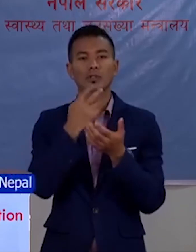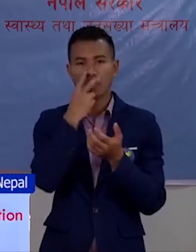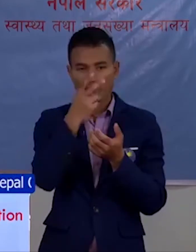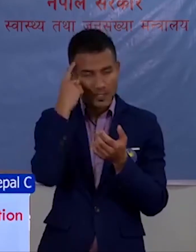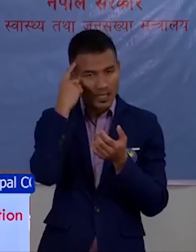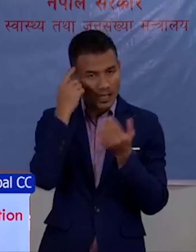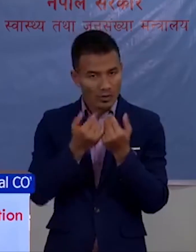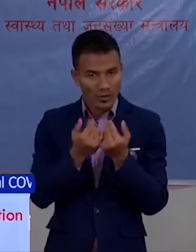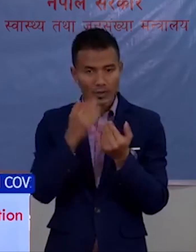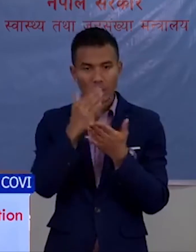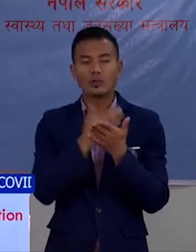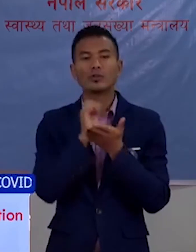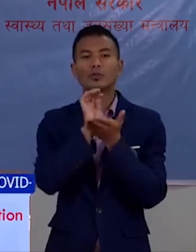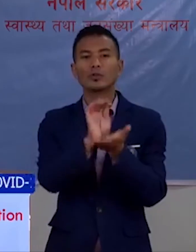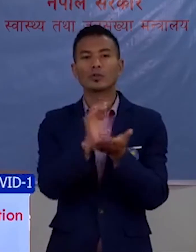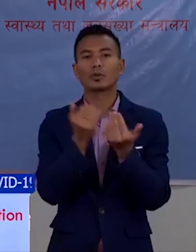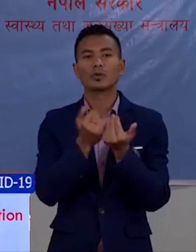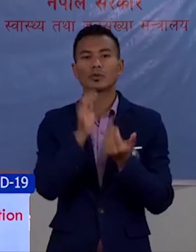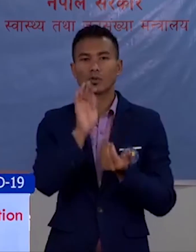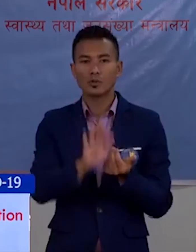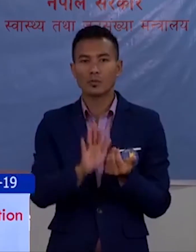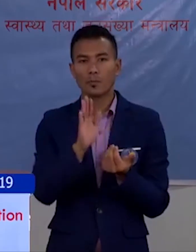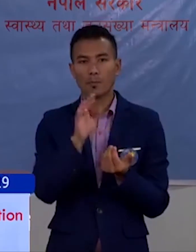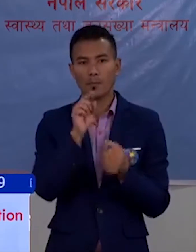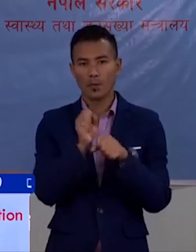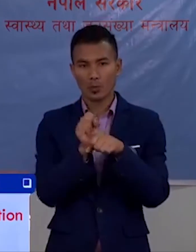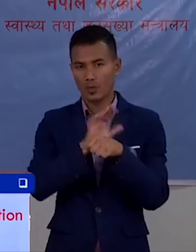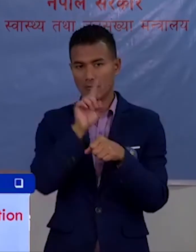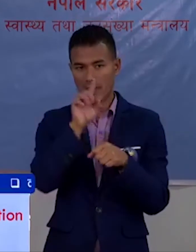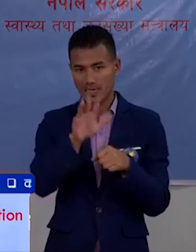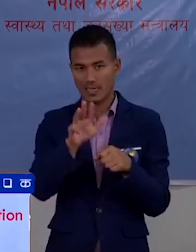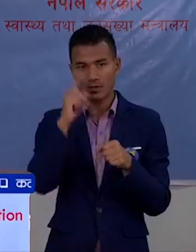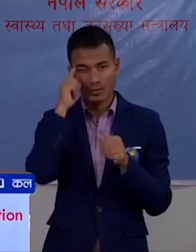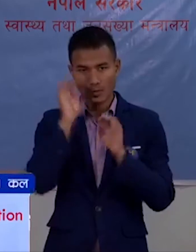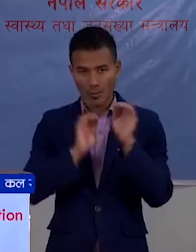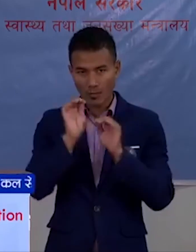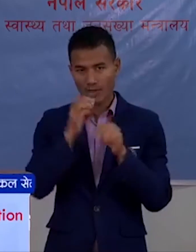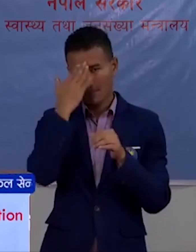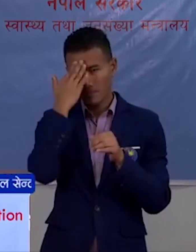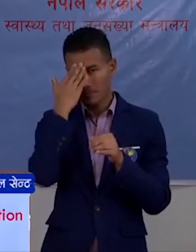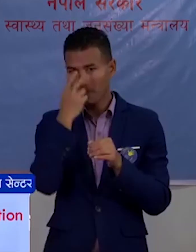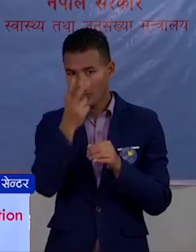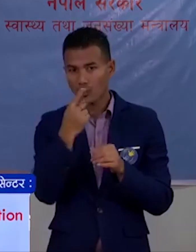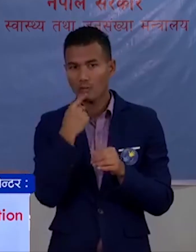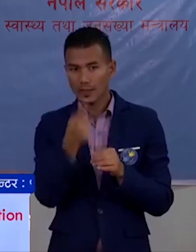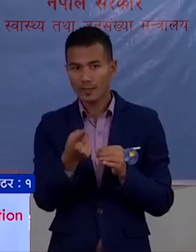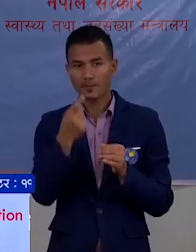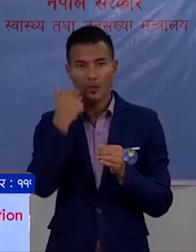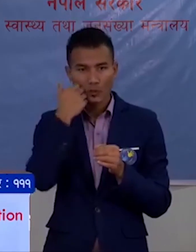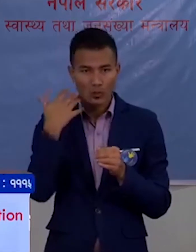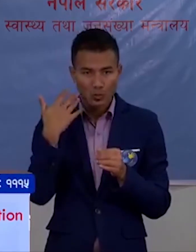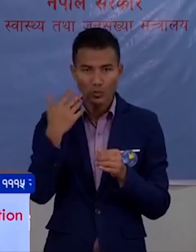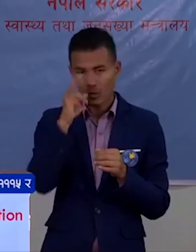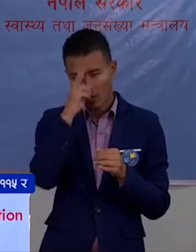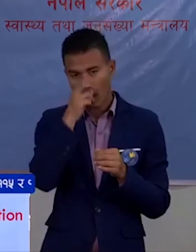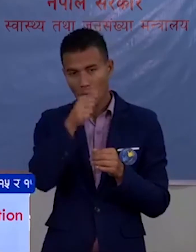सबैले उहाँहरूलाई कसरी सहयोग गर्न सक्छौँ, COVID-19 को सम्भावित सङ्क्रमण देखिएमा, ज्वरो आएमा